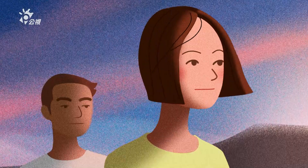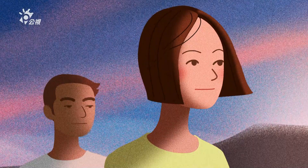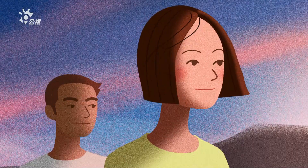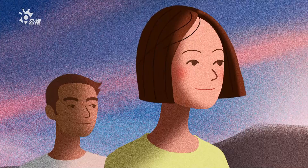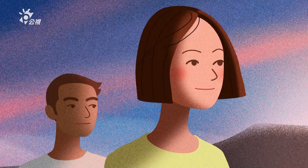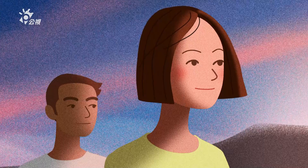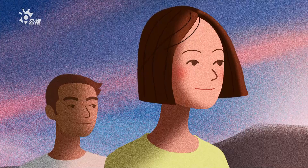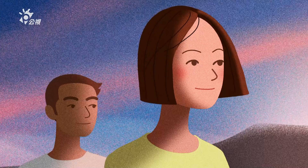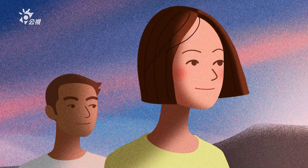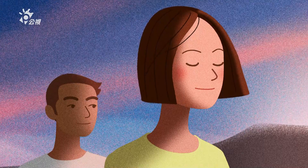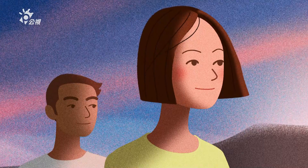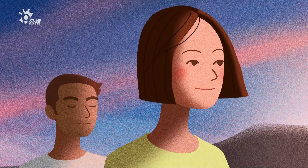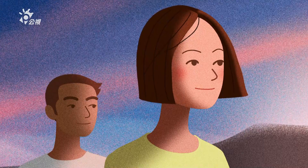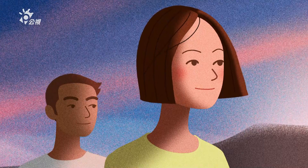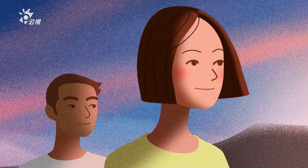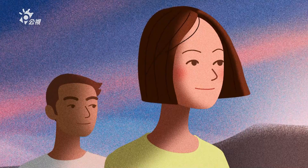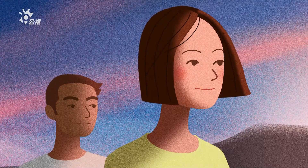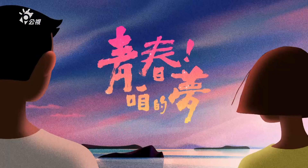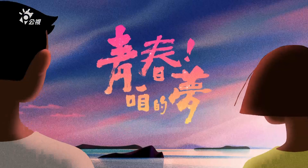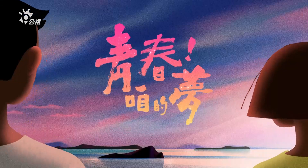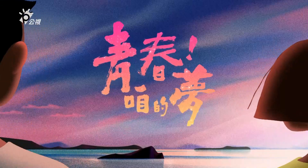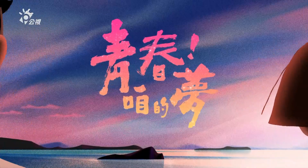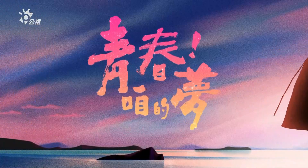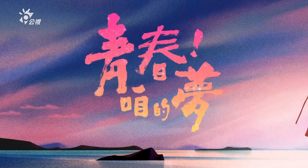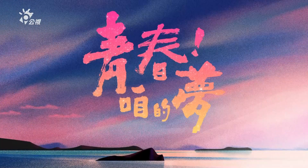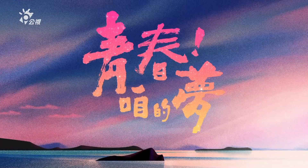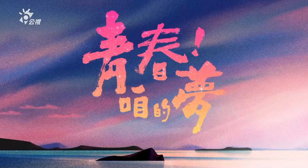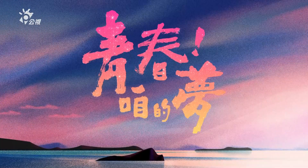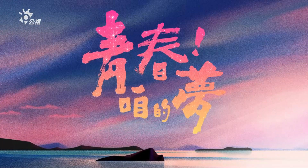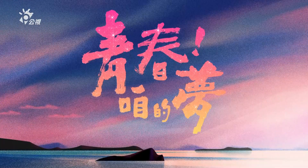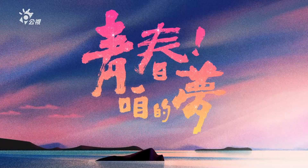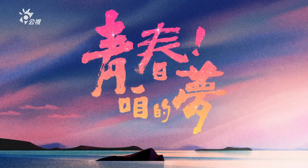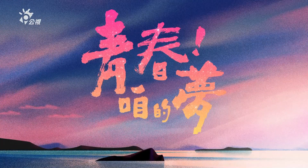因为青春，所以有梦。青春，咱的梦。